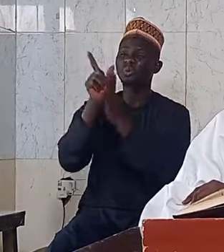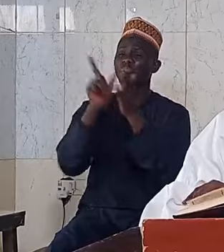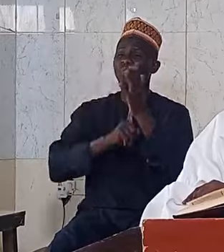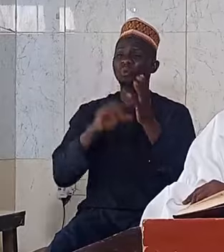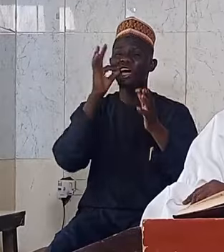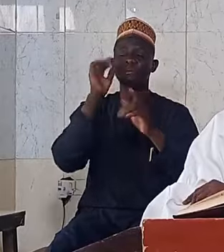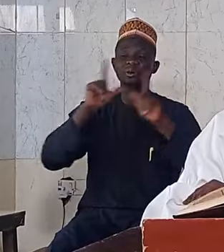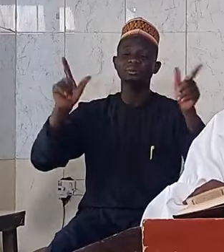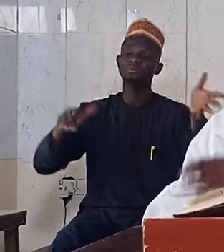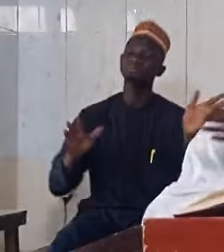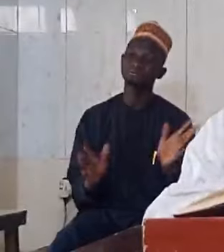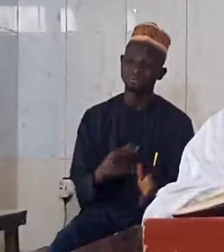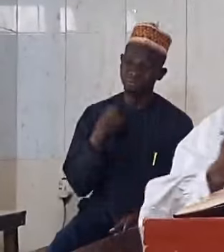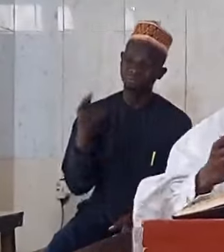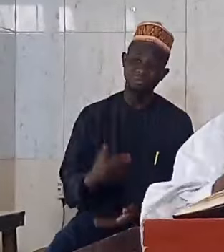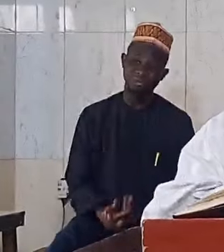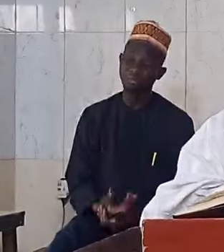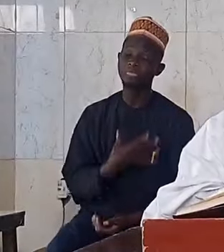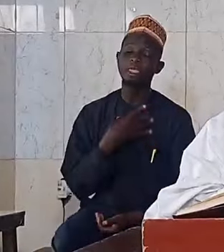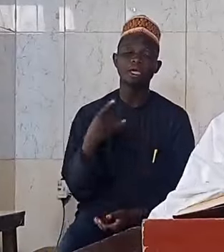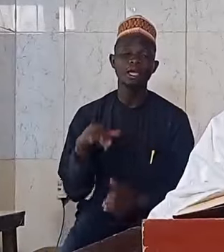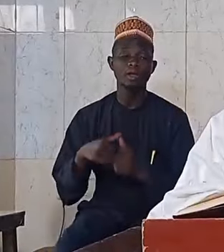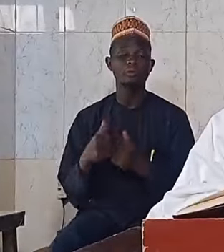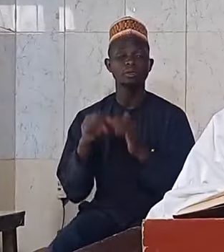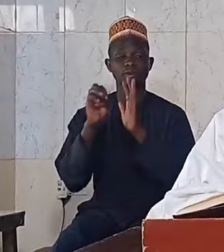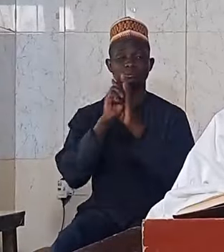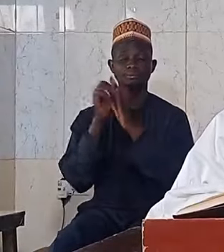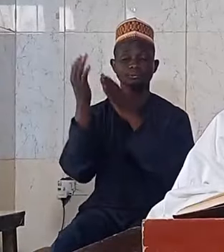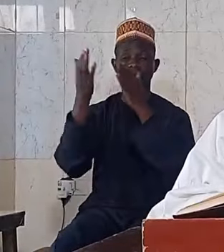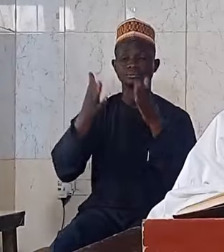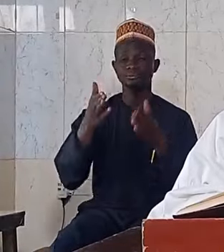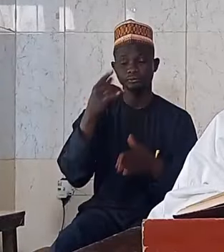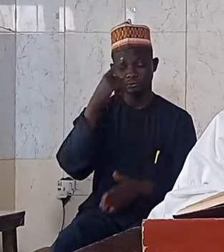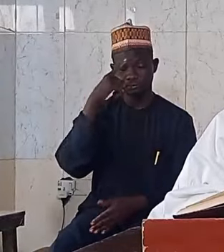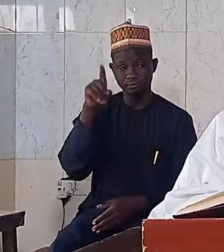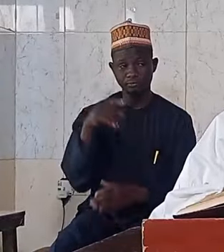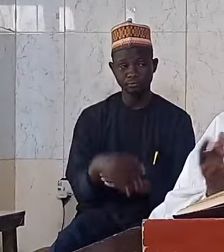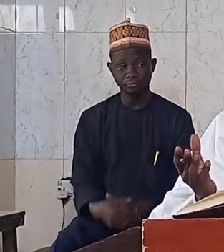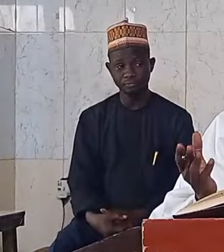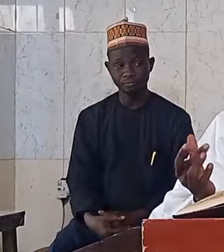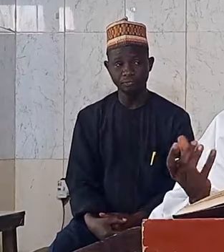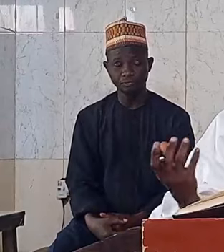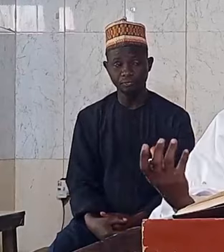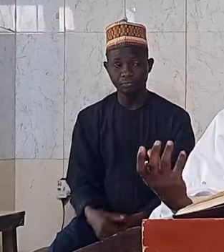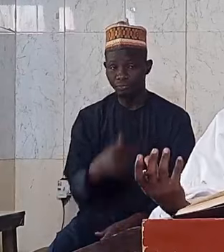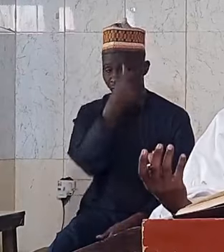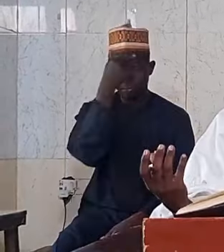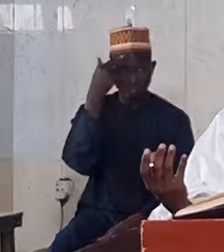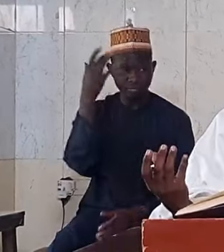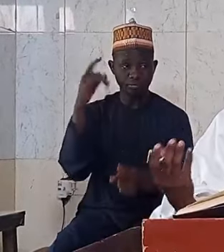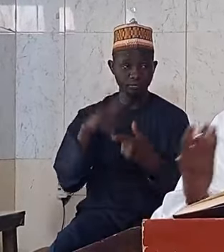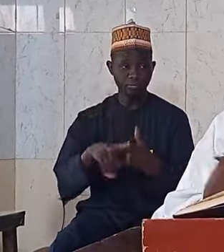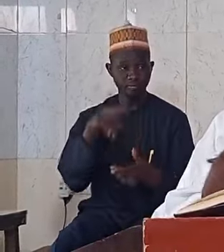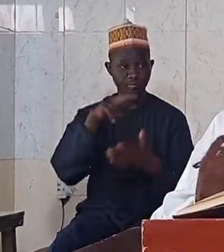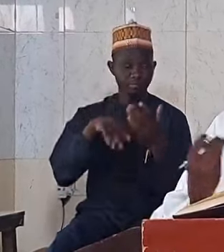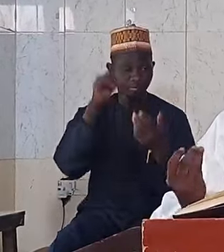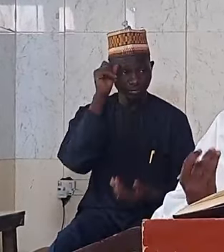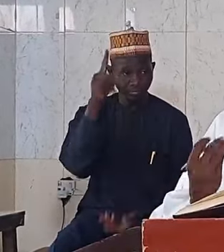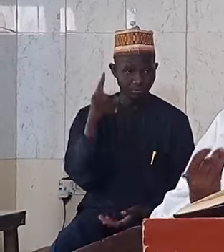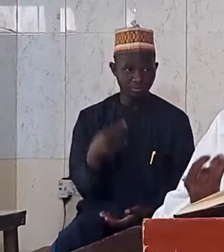yanzu misali idan mutum kamar da suke kawo a misalan su na nahwu wannan dai dan saboda mutumin da yake so ya karanta ne ya